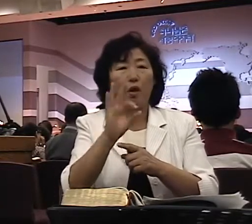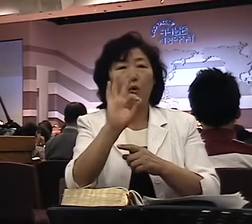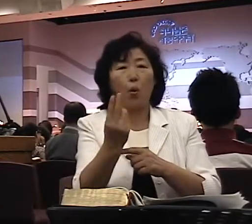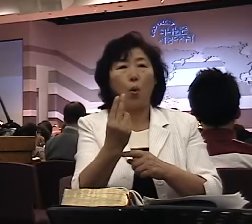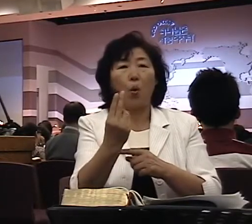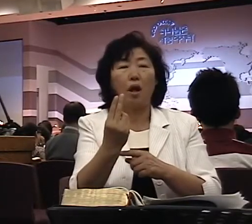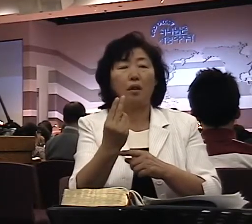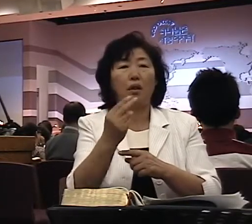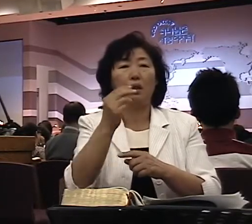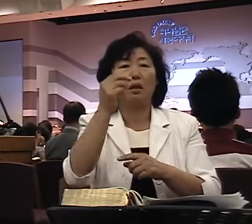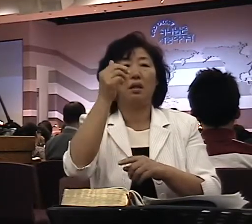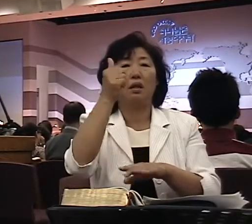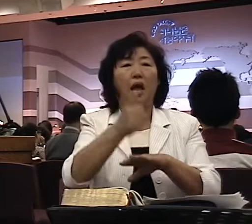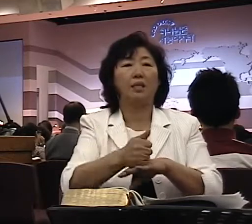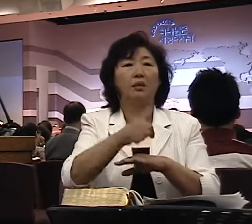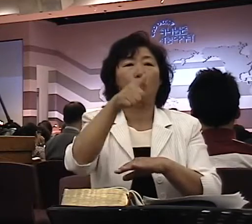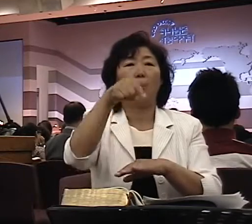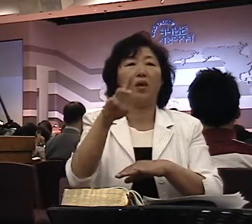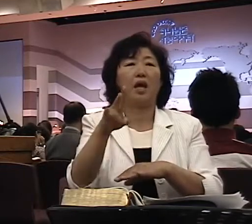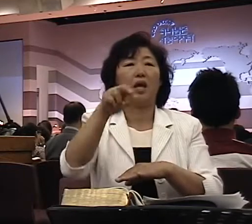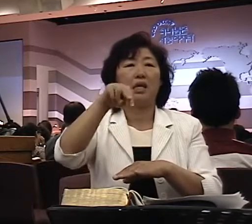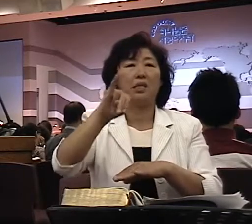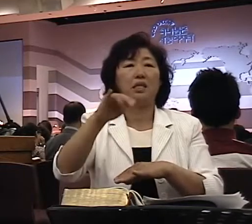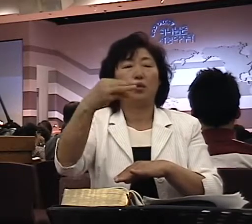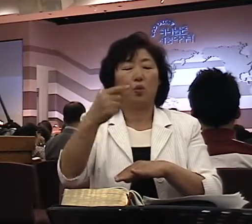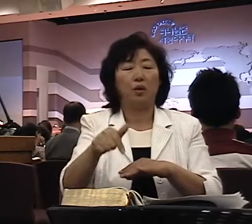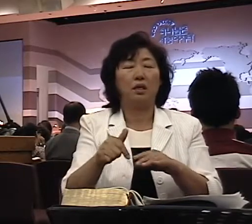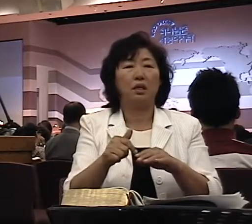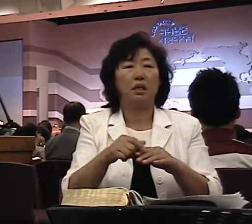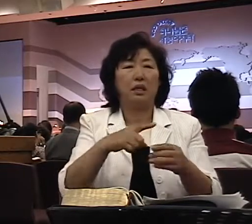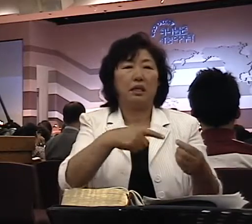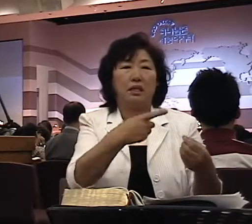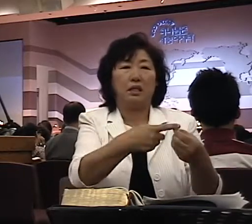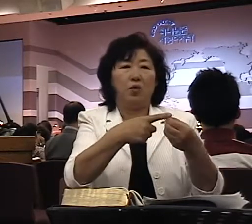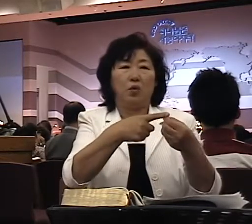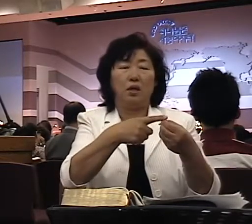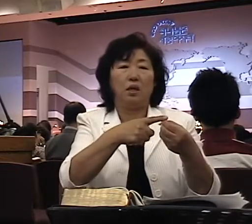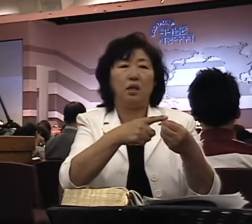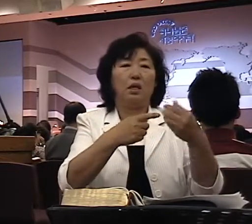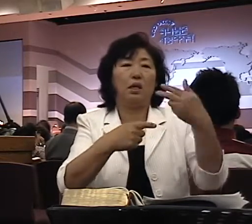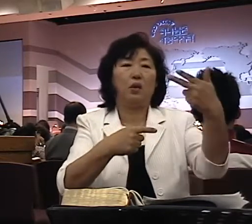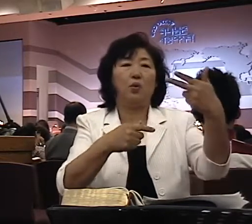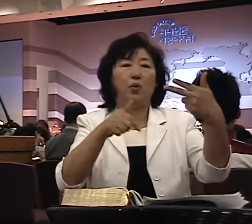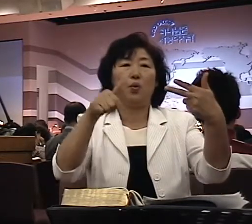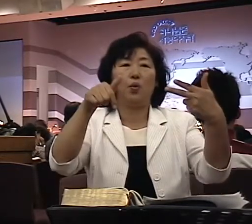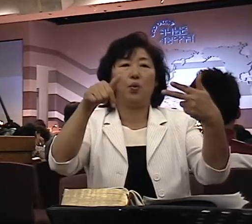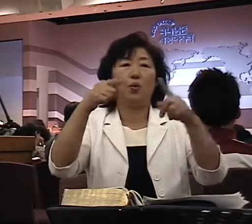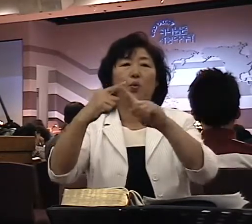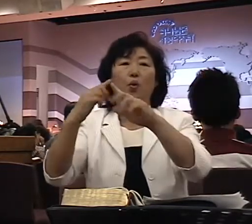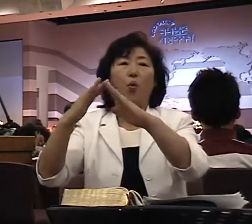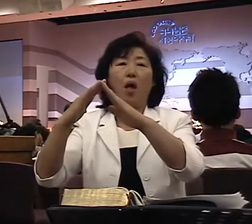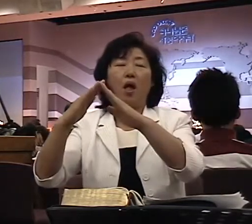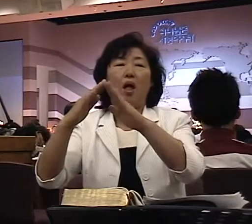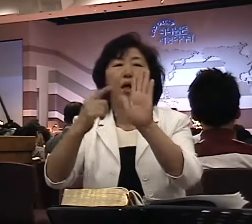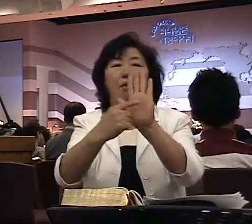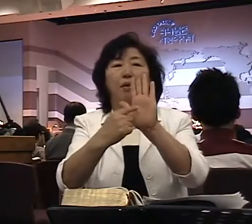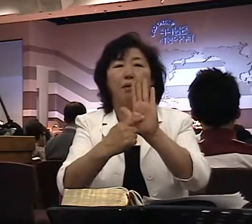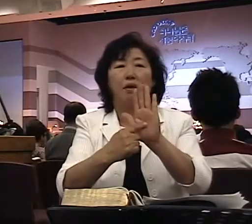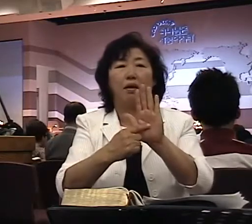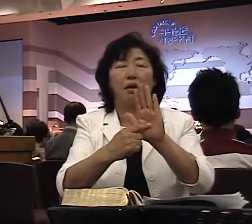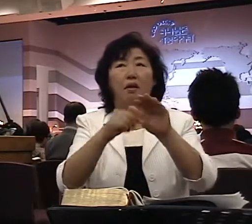요한계시록에 보면은 초대교회 7교회가 나옵니다. 소아시아에 있었던 7교회. 그런데 7교회 중에